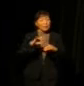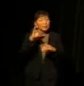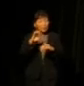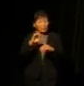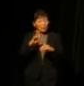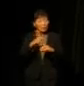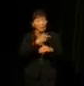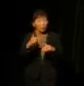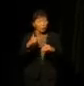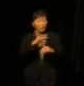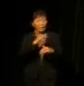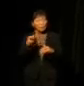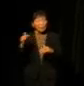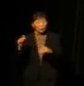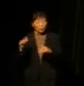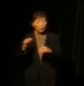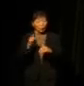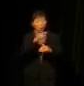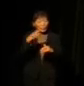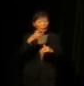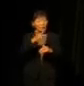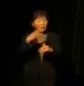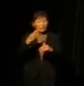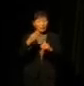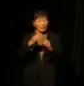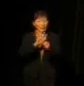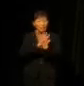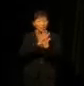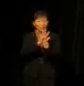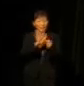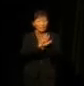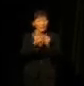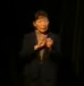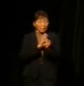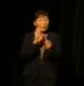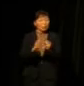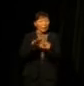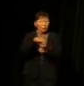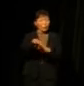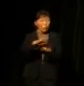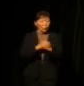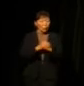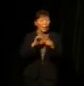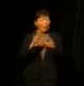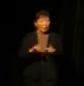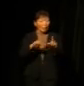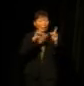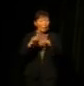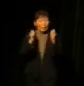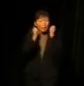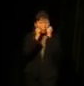岡町、奈良町ってね、第一原発、第二原発があるところです。この付近はもう住めないところです。原因なんです。あとは